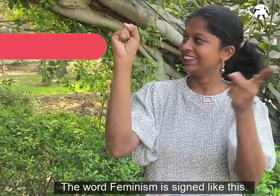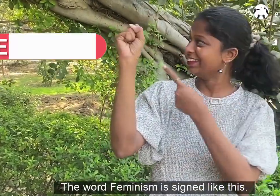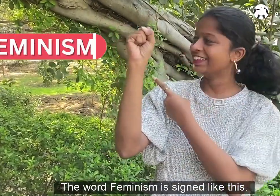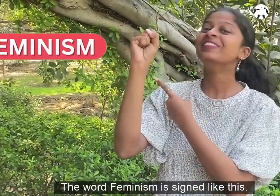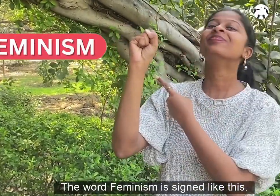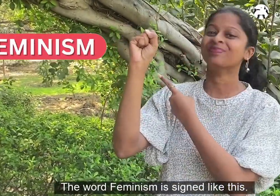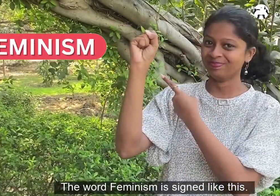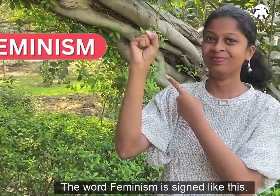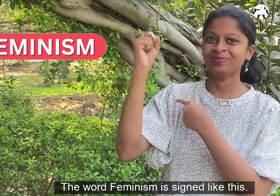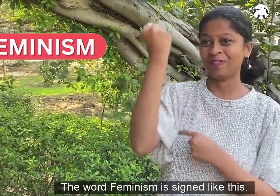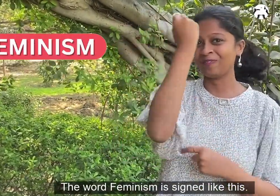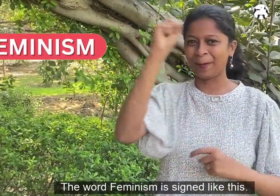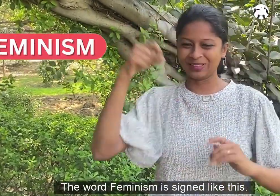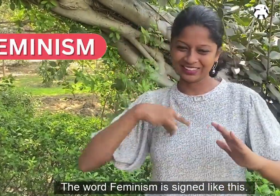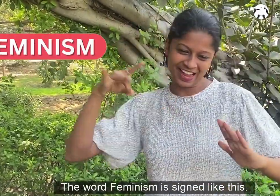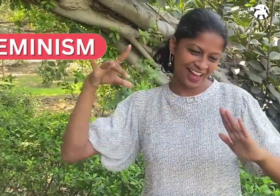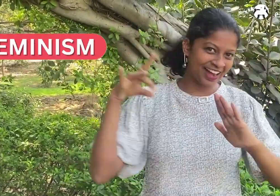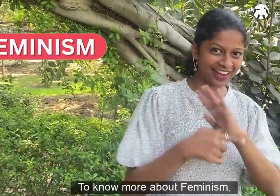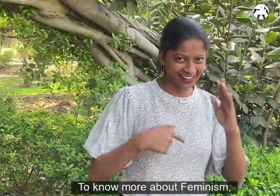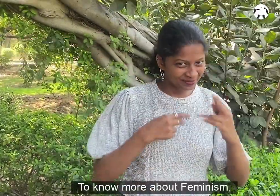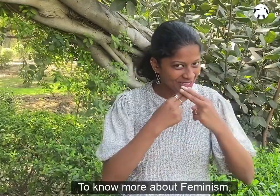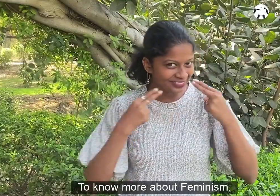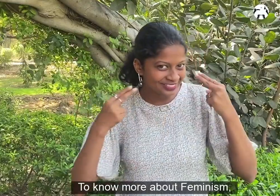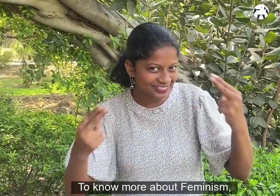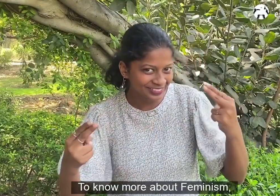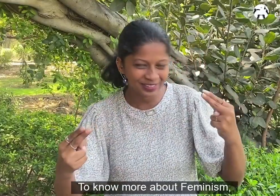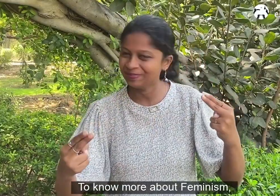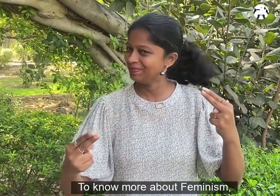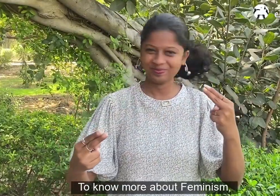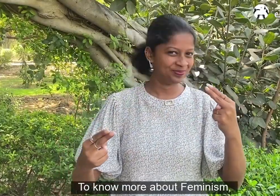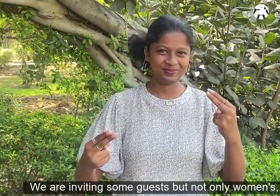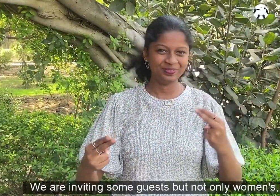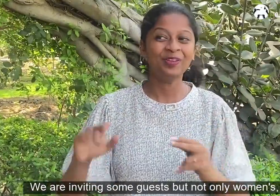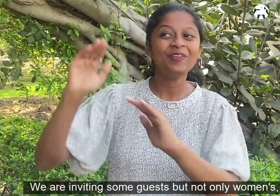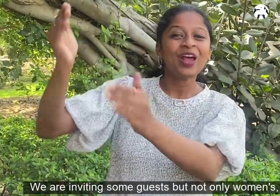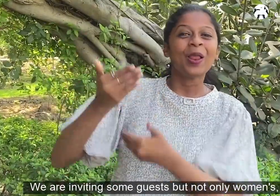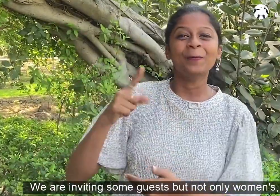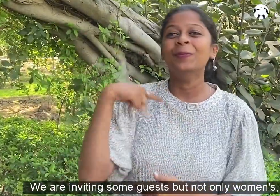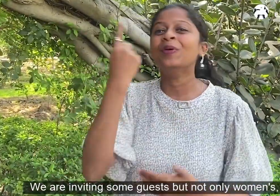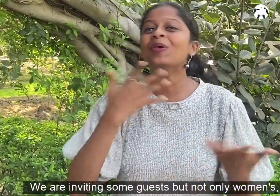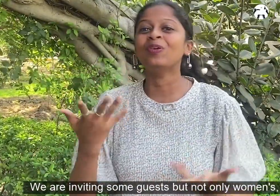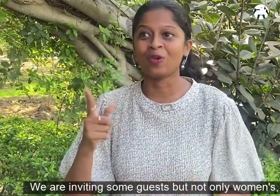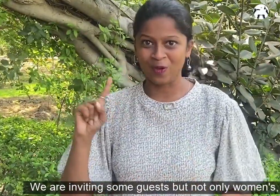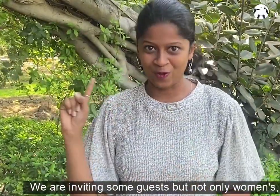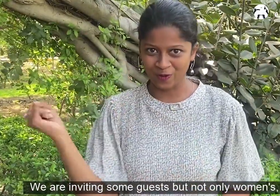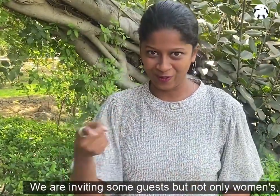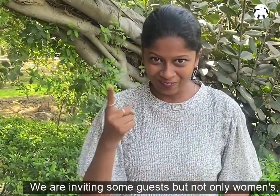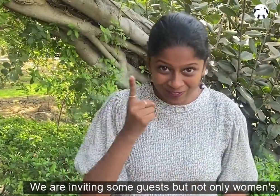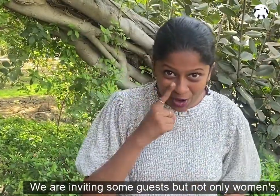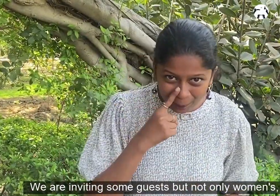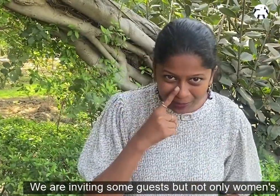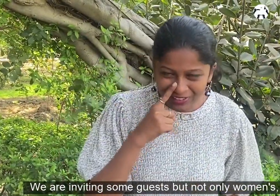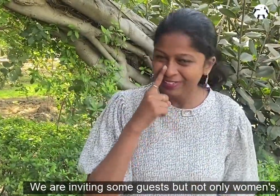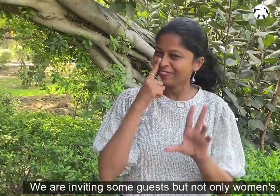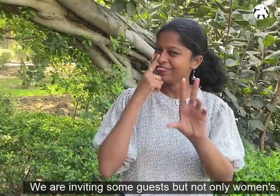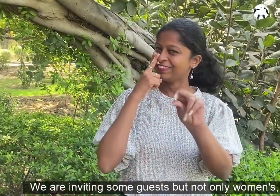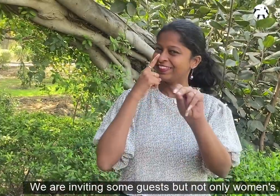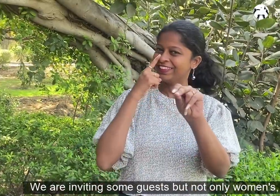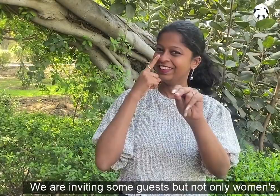हैं। नारीवाद, जिसे सांकेतिक भाषा में इस तरह बुलाते हैं, इसके बारे में जानने के लिए हम